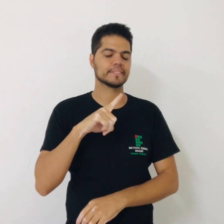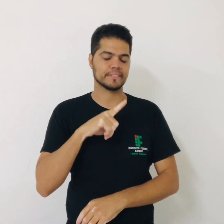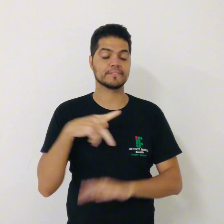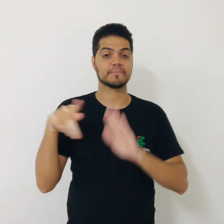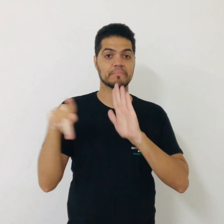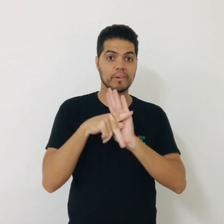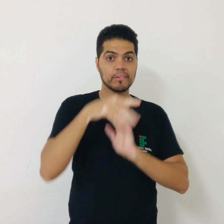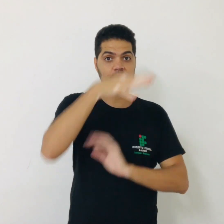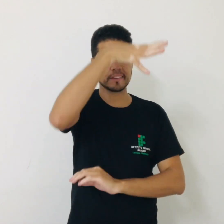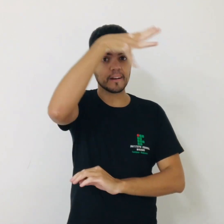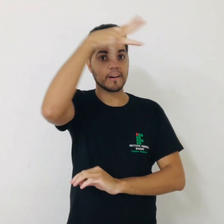do planeta.